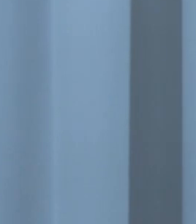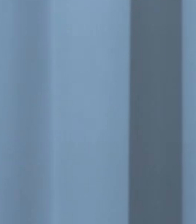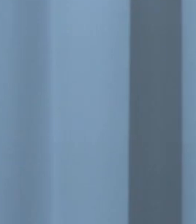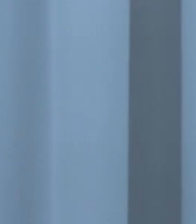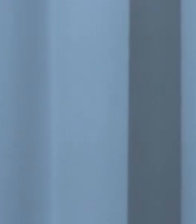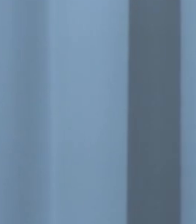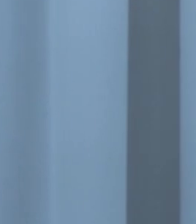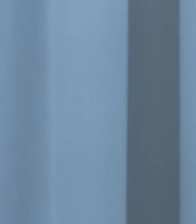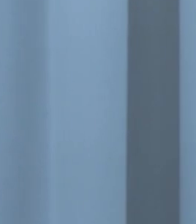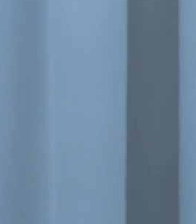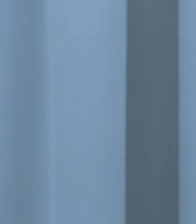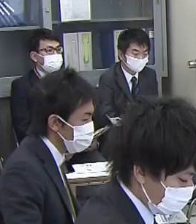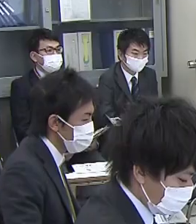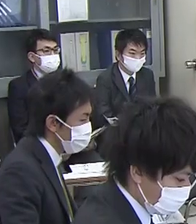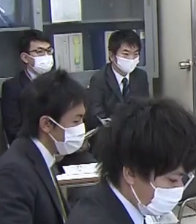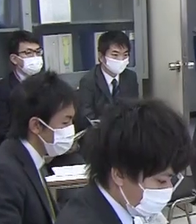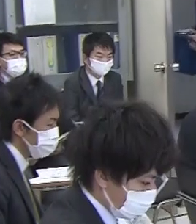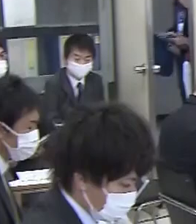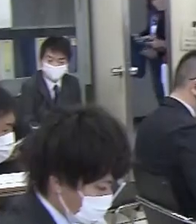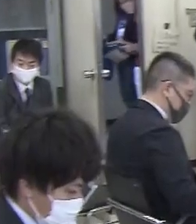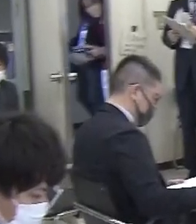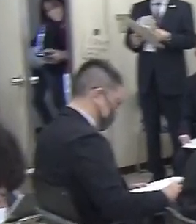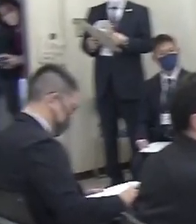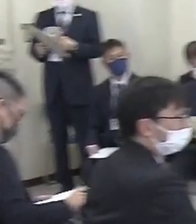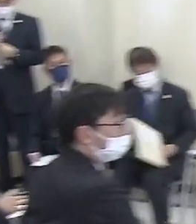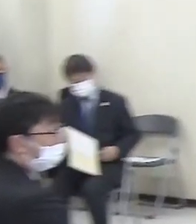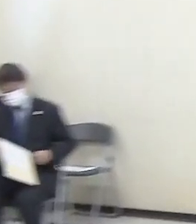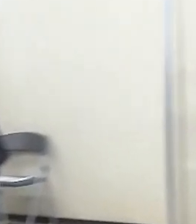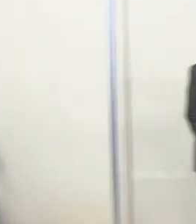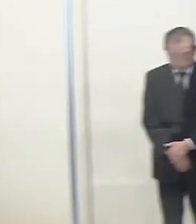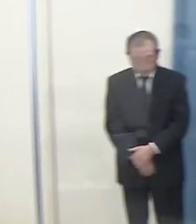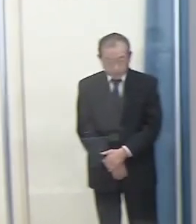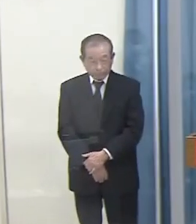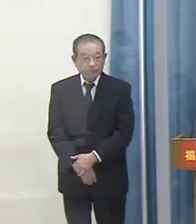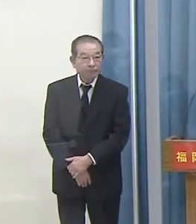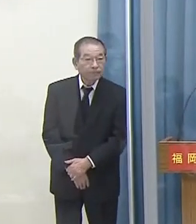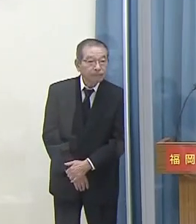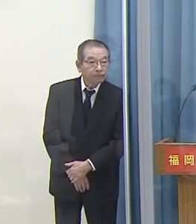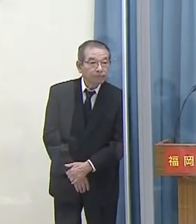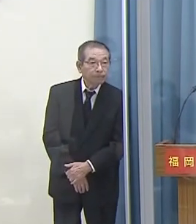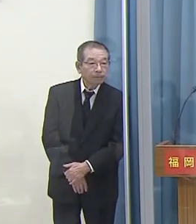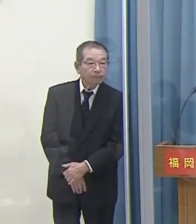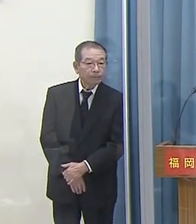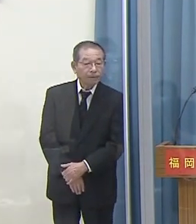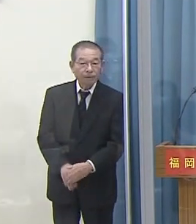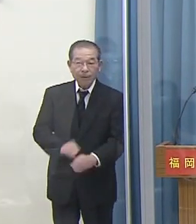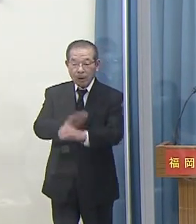て直ちに医療失格防止対策強化宣言などを発出する状況ではないとしました